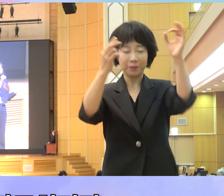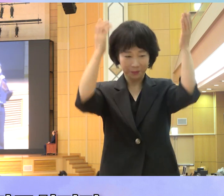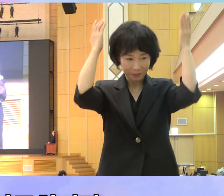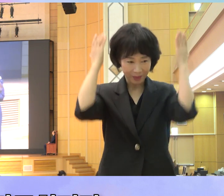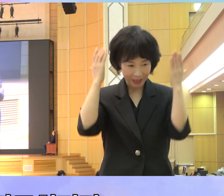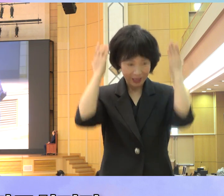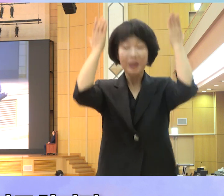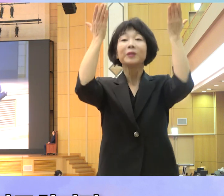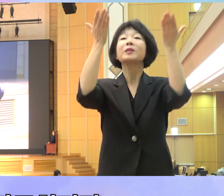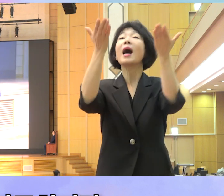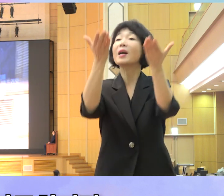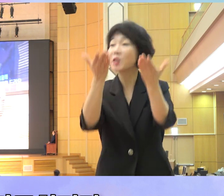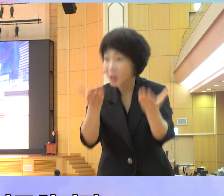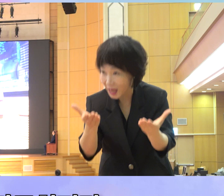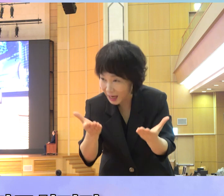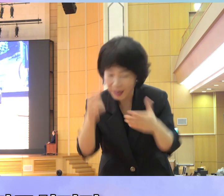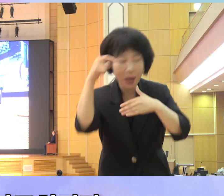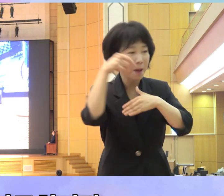축복해요.